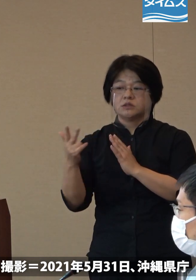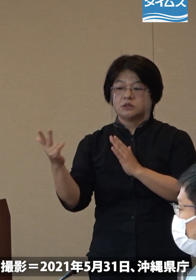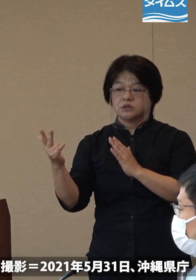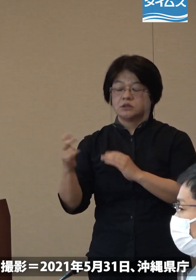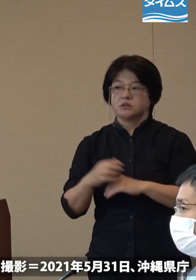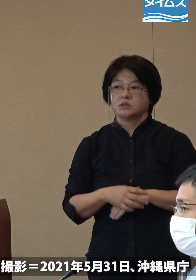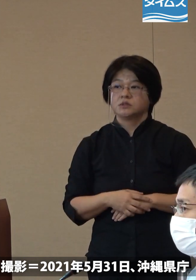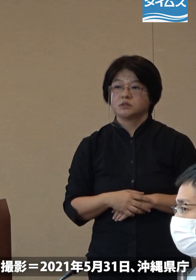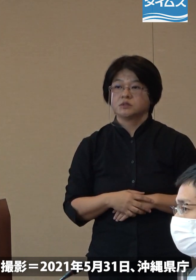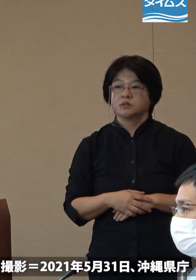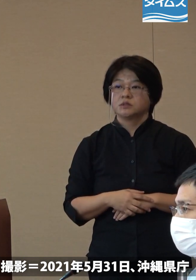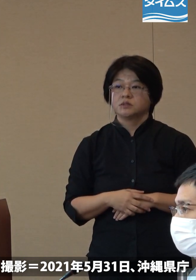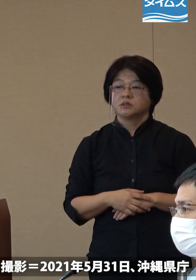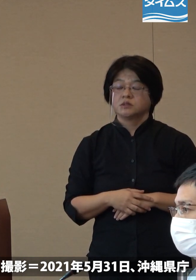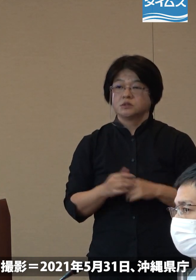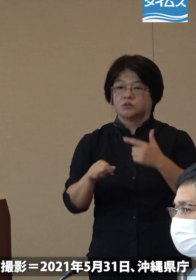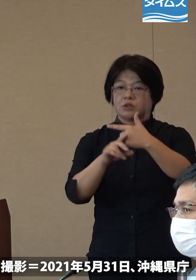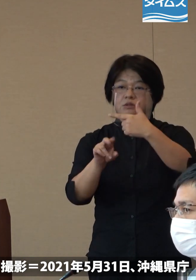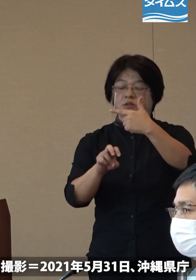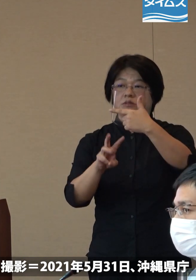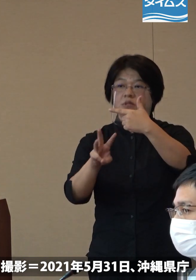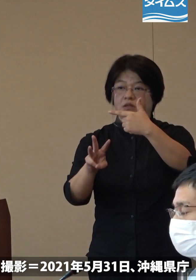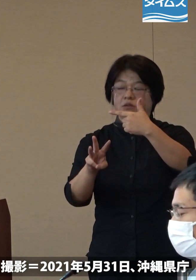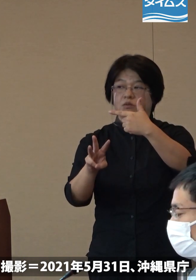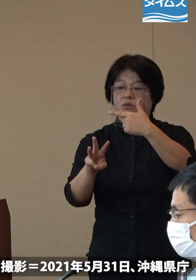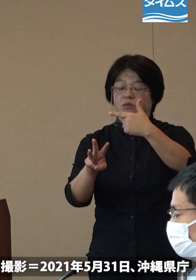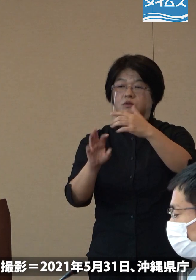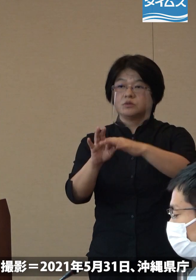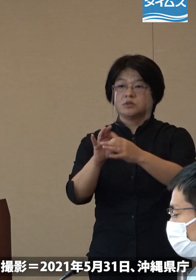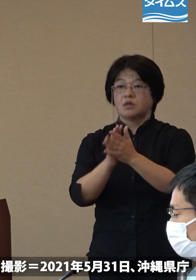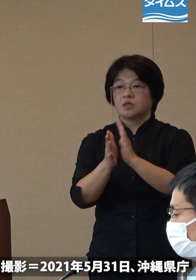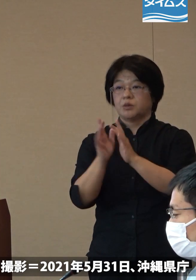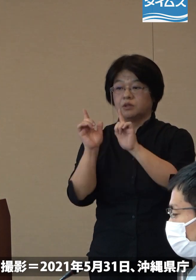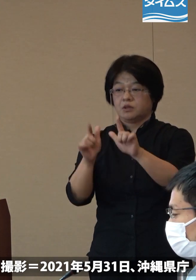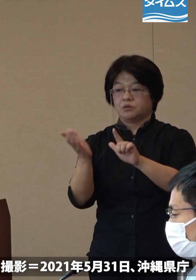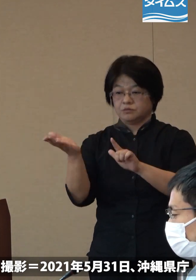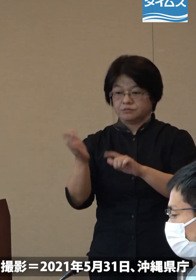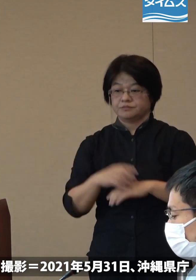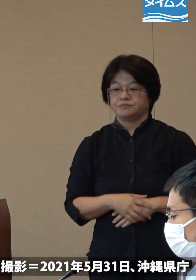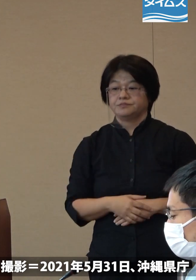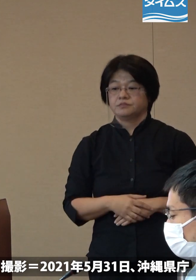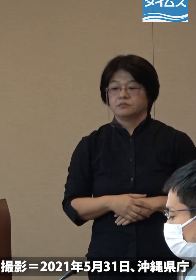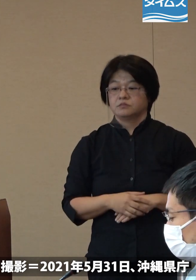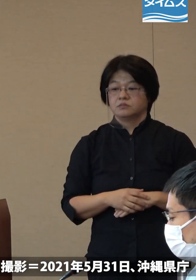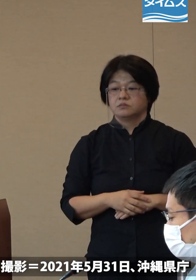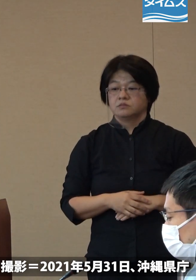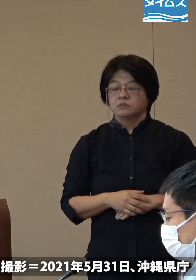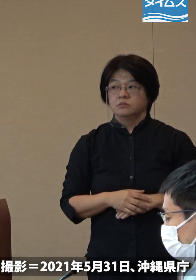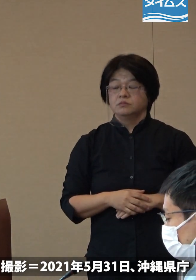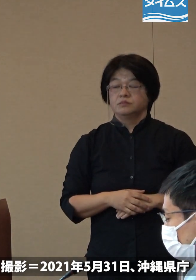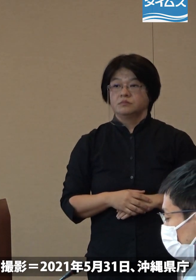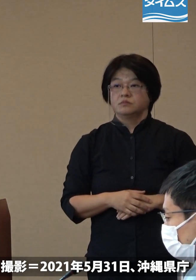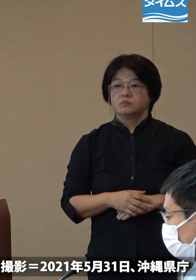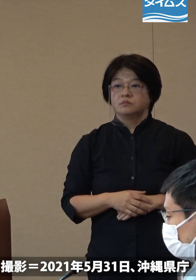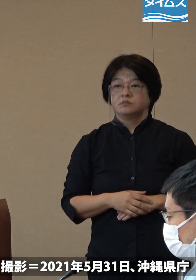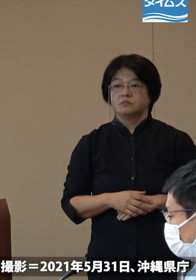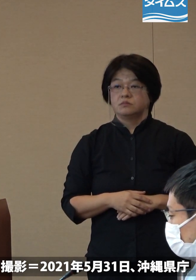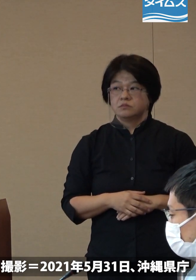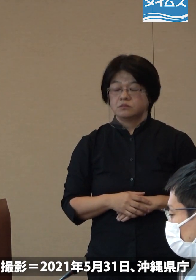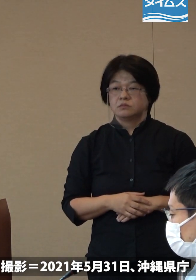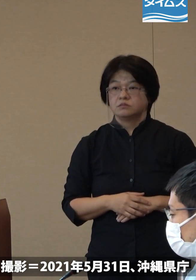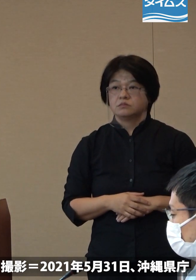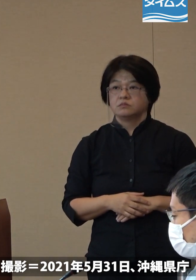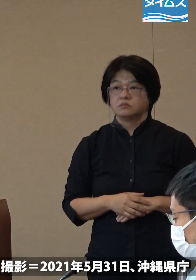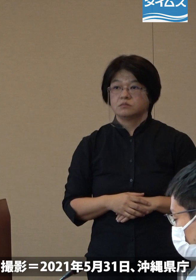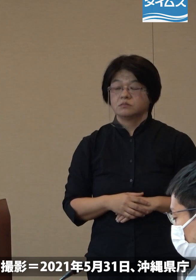件、質問は共同通信さんでしたっけ。6月23日、ごめんなさい、チームさん。すみません、まだその